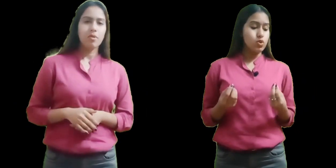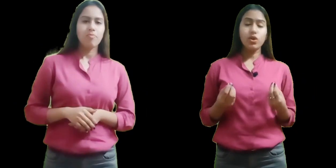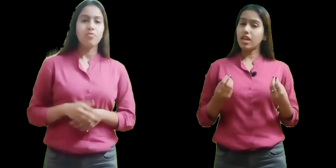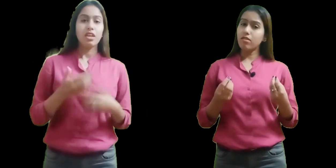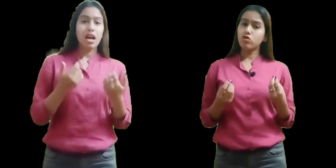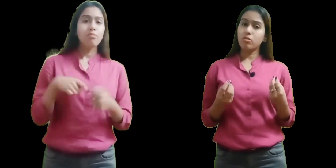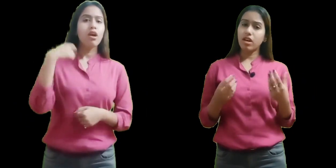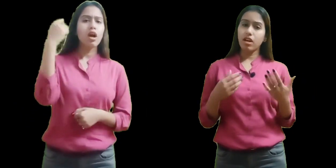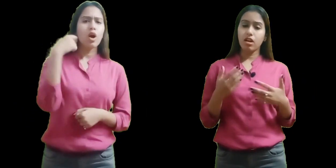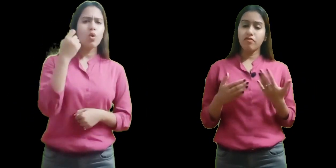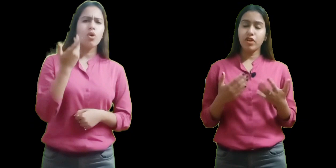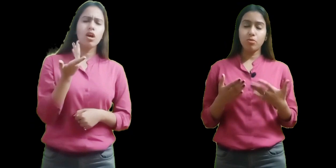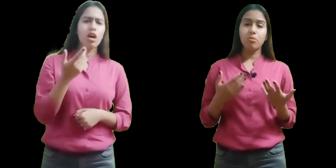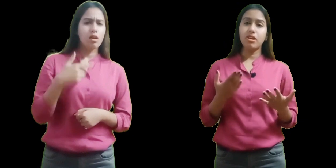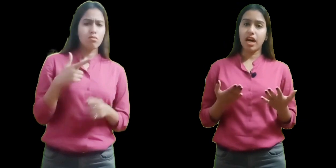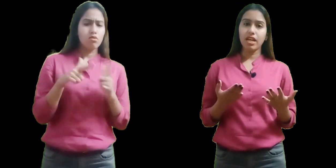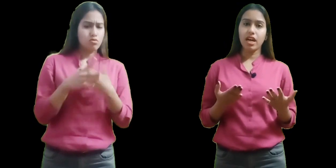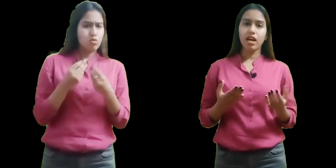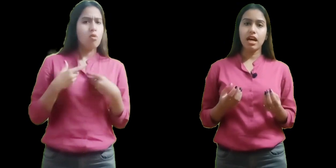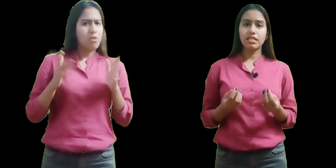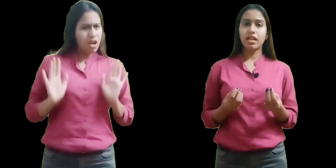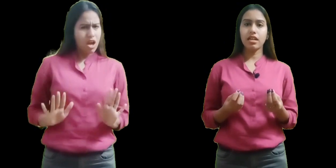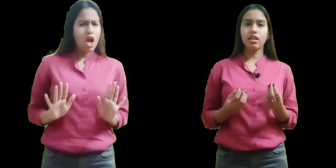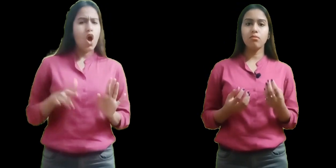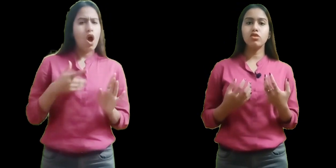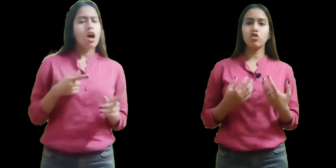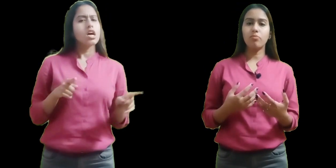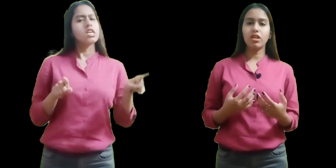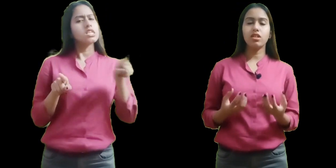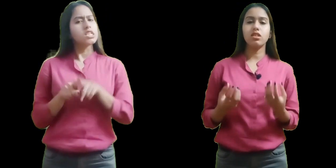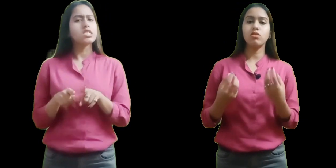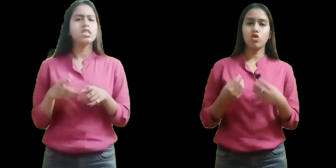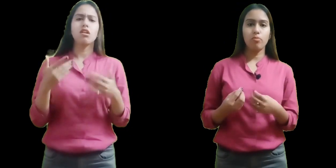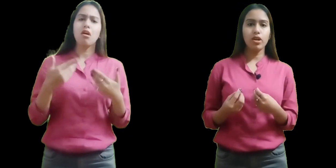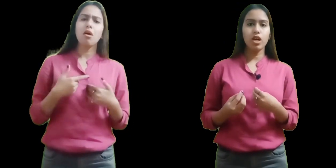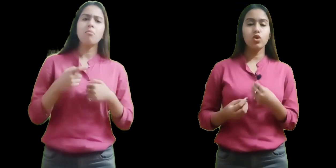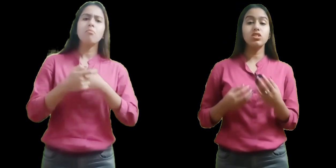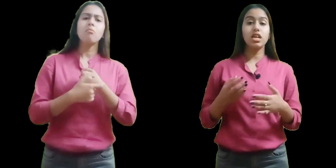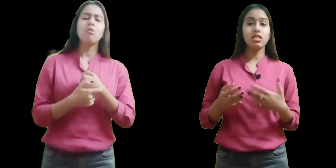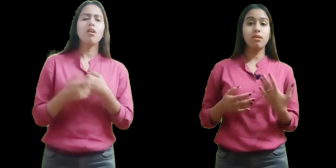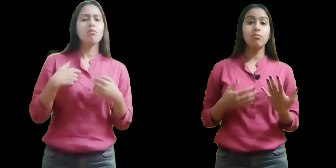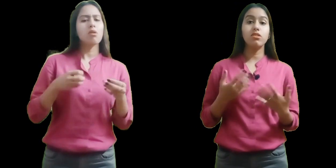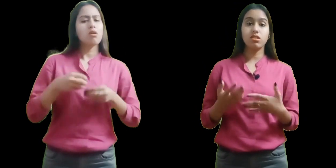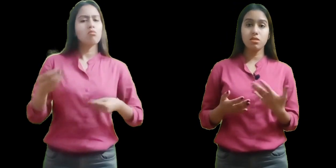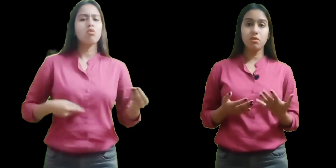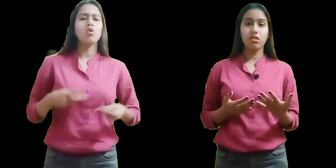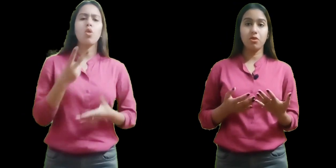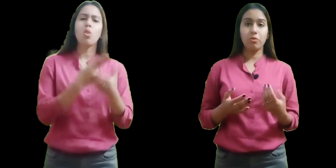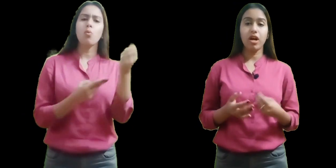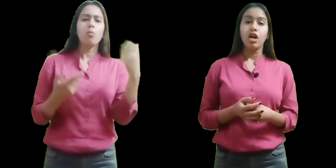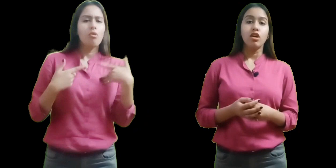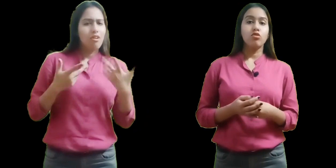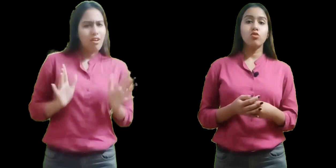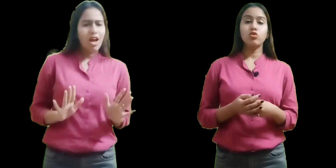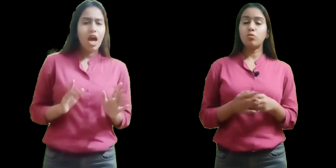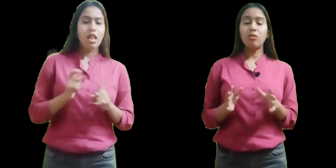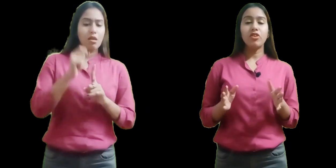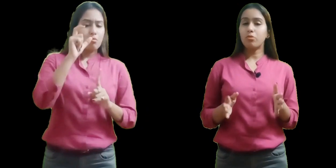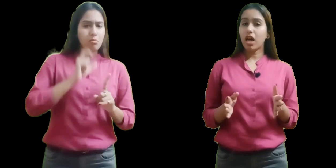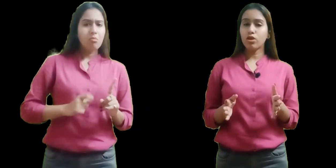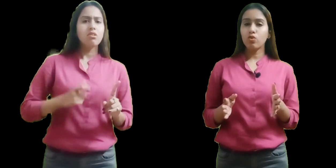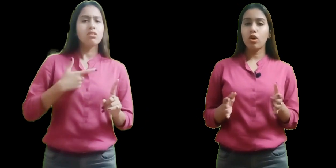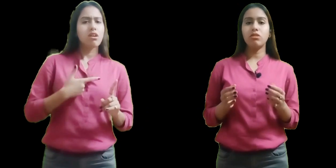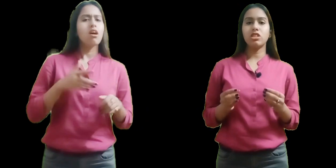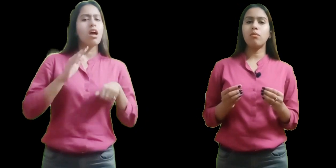है। दोस्तों, ये जो मैं वीडियो मैंने बनाई है, ऐसा नहीं है कि मैं जॉब नहीं करती, मैं जॉब भी करती हूँ और साथ साथ मैंने बिजनेस भी कर रही हूँ। मैं तो जो भी मैं